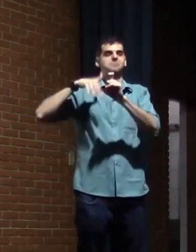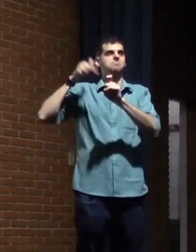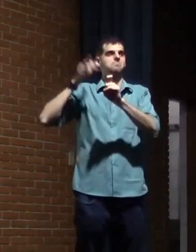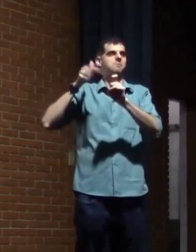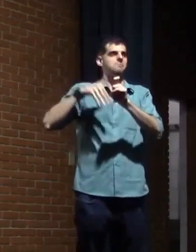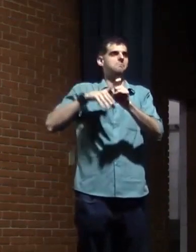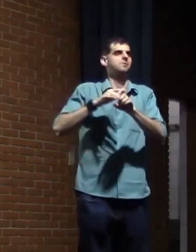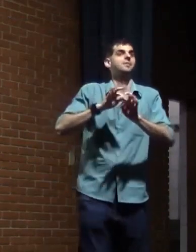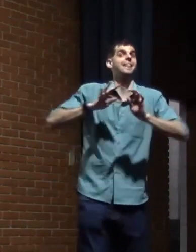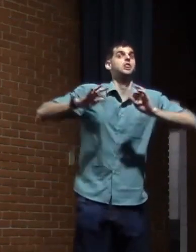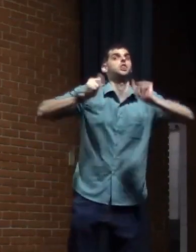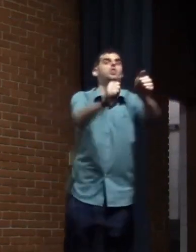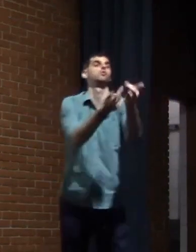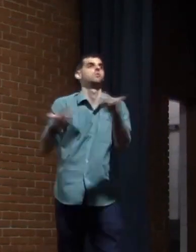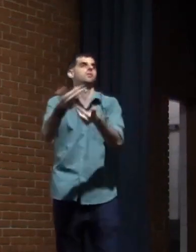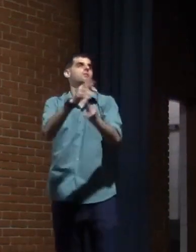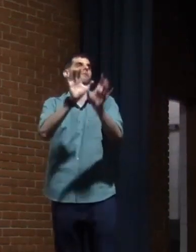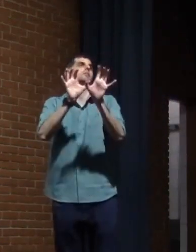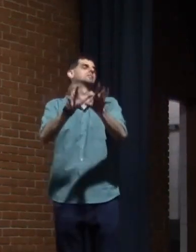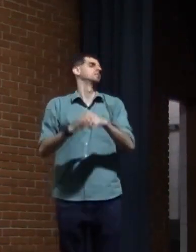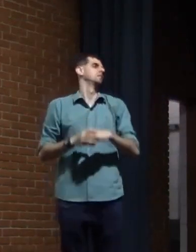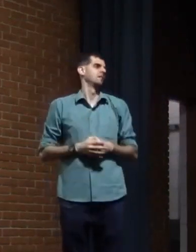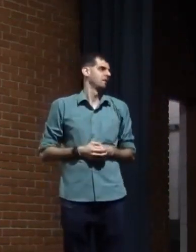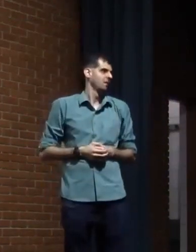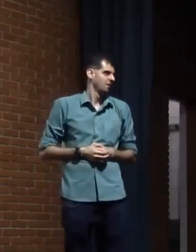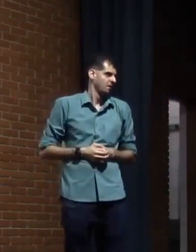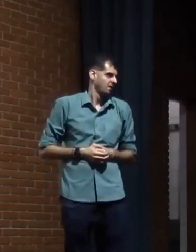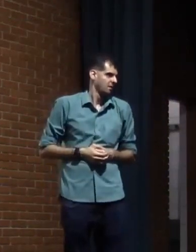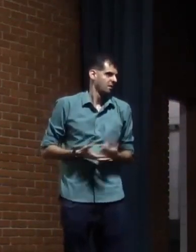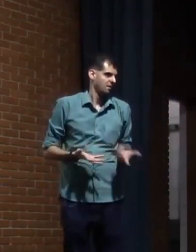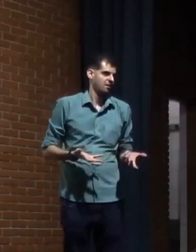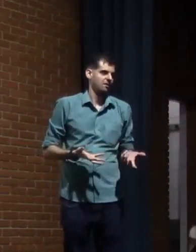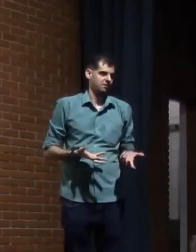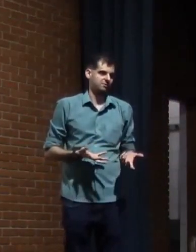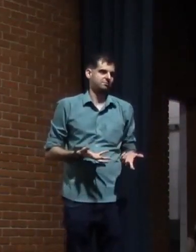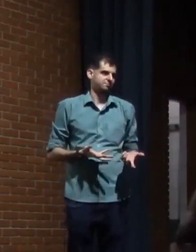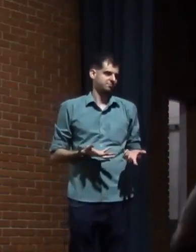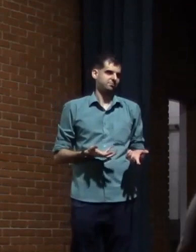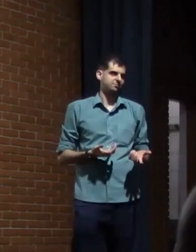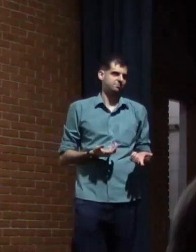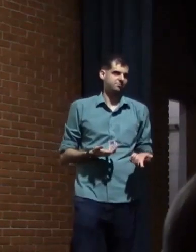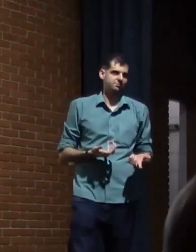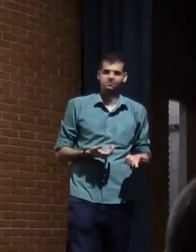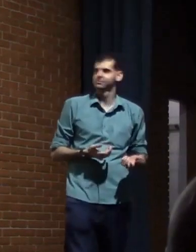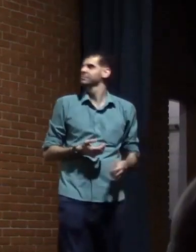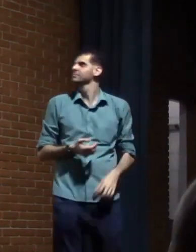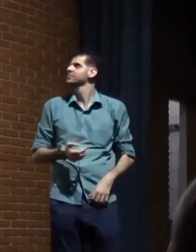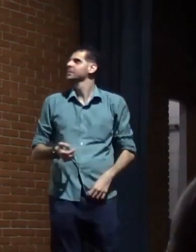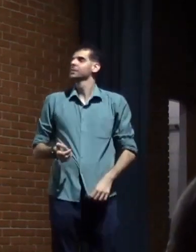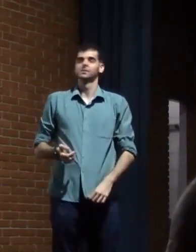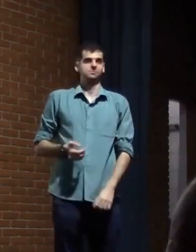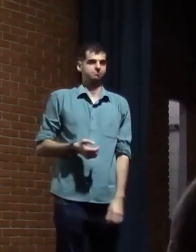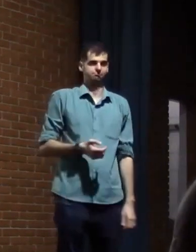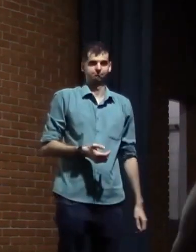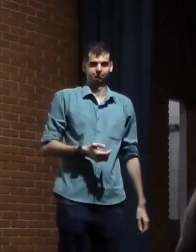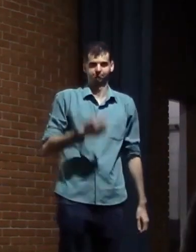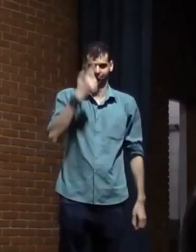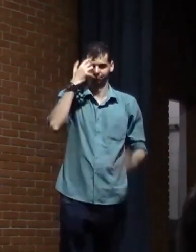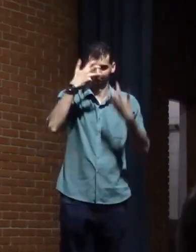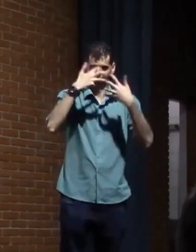surdo, né? Existiam os mitos de que todos eram iguais, não é bem assim, né? A gente precisa desvencilhar esse